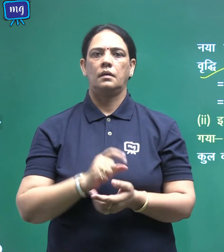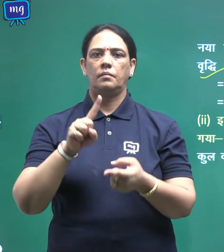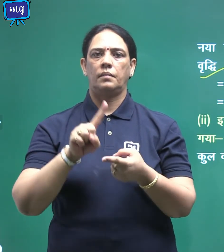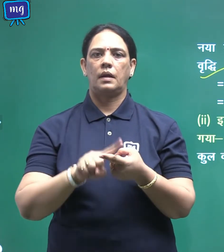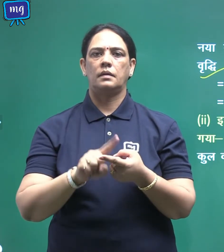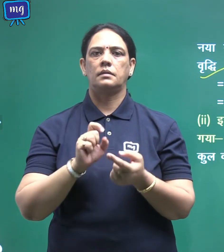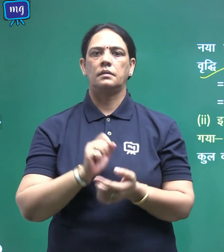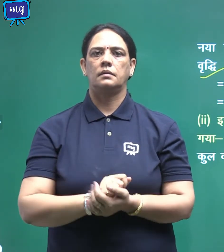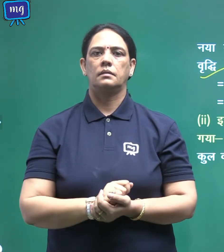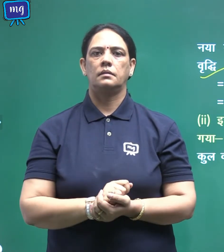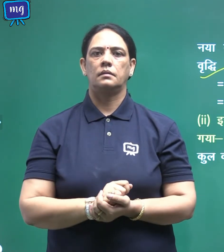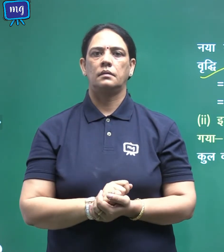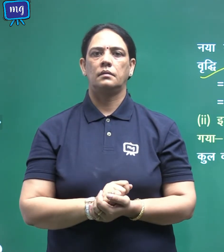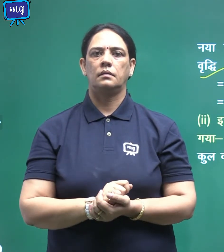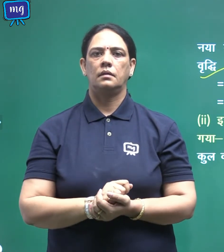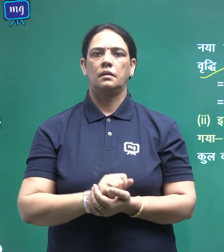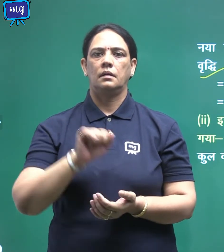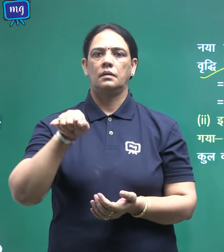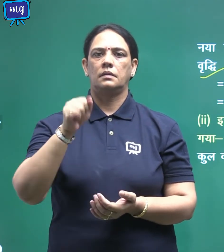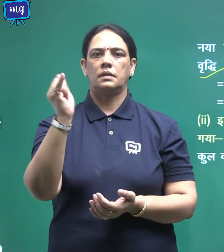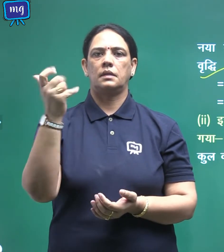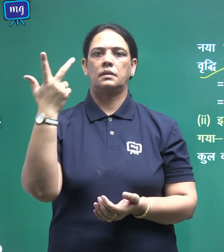प्लस 6800